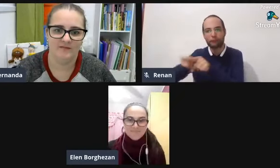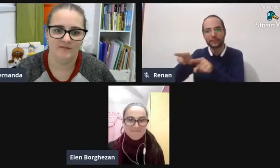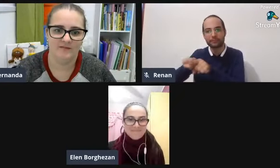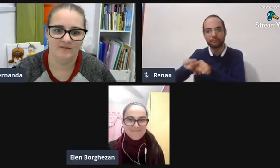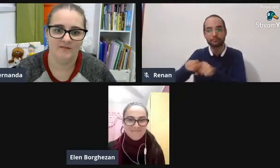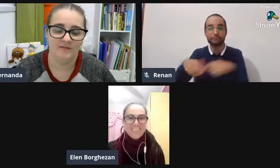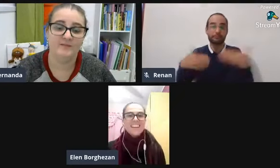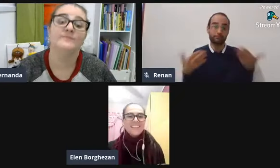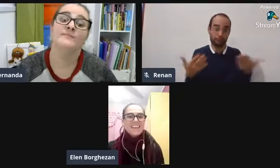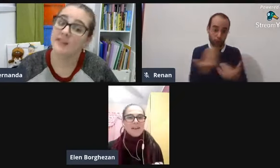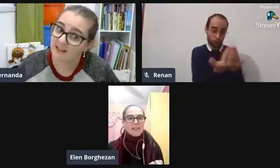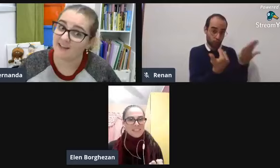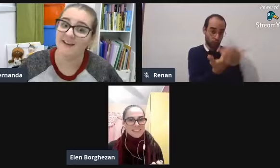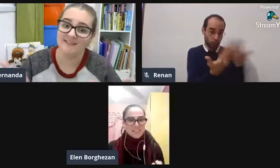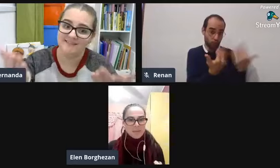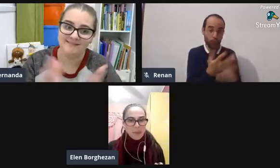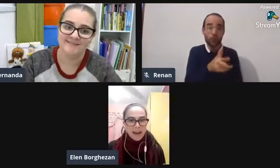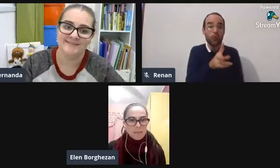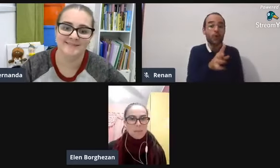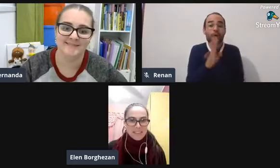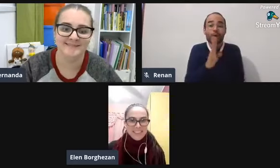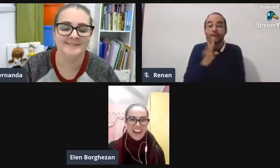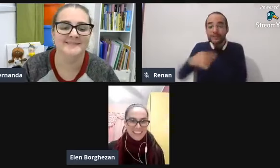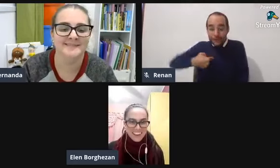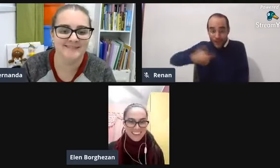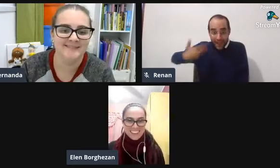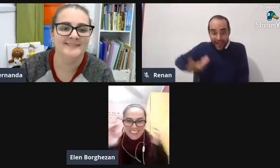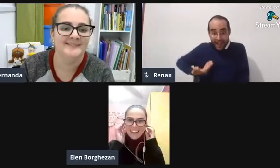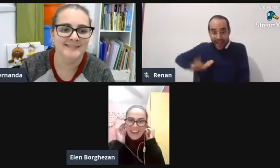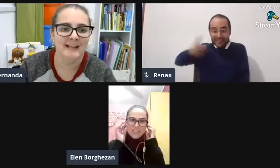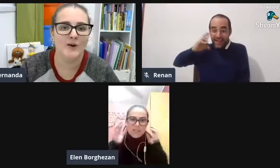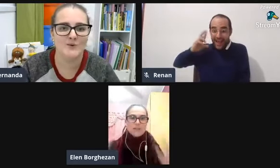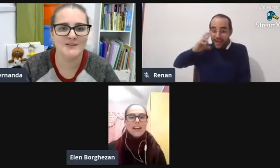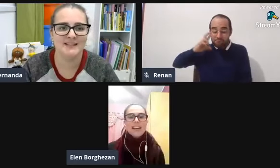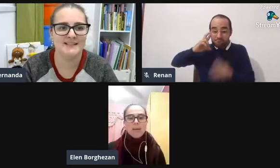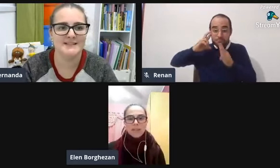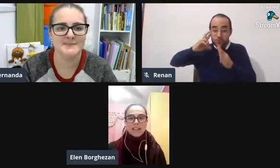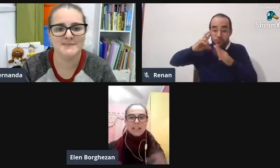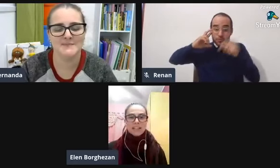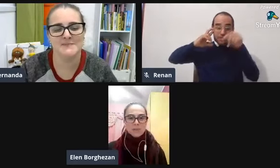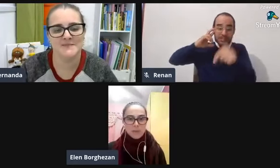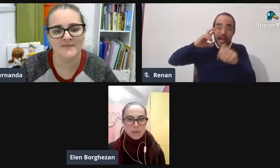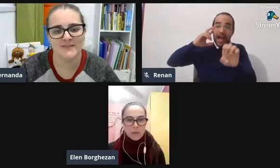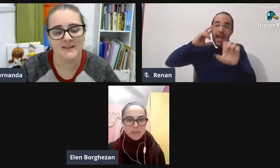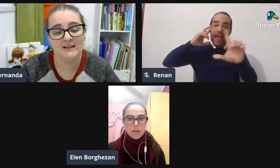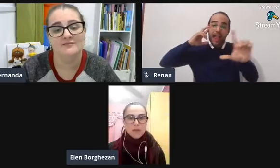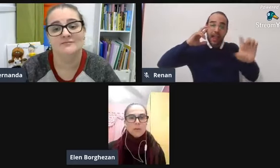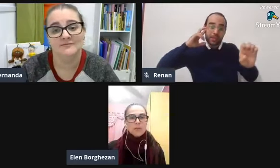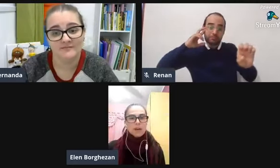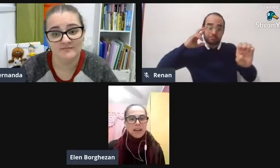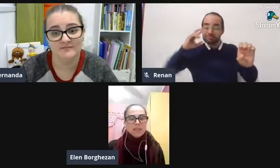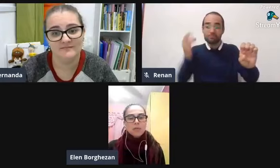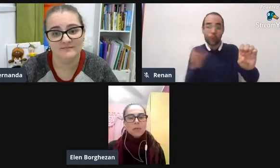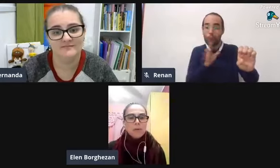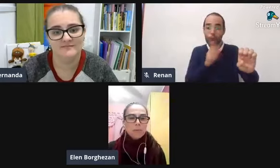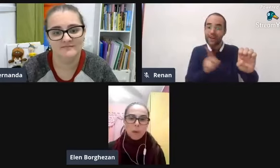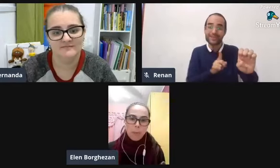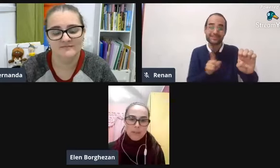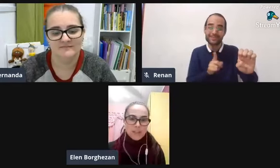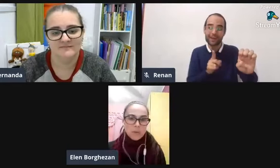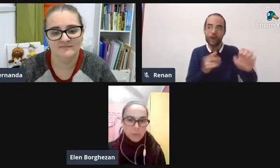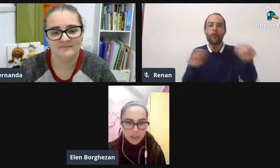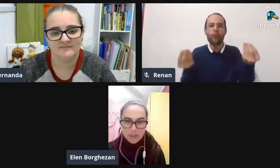Renan. Então, é uma coisa que a gente para pensar, né? A gente consegue encontrar tantas pessoas e todo mundo trabalhando